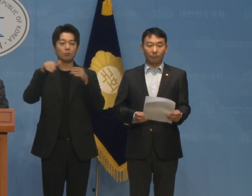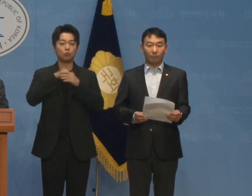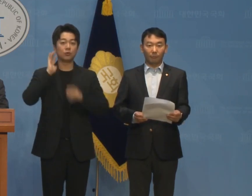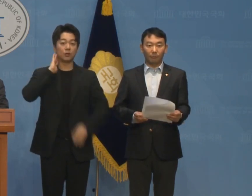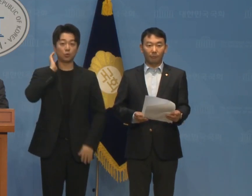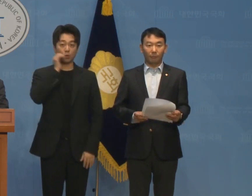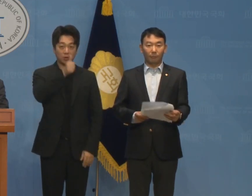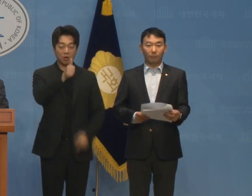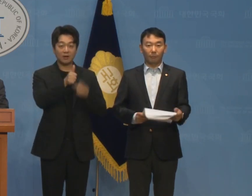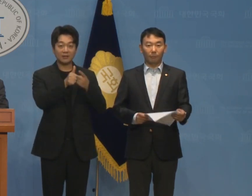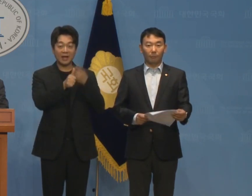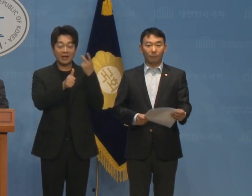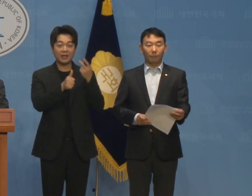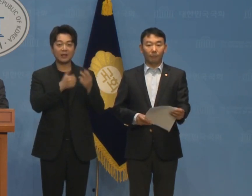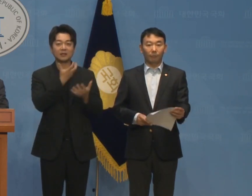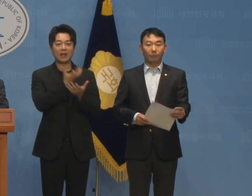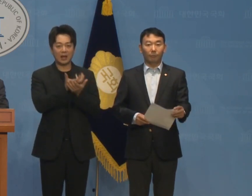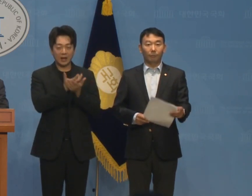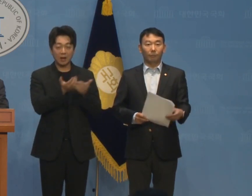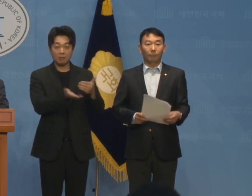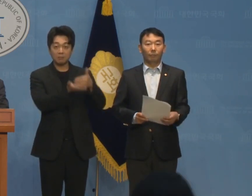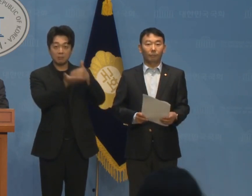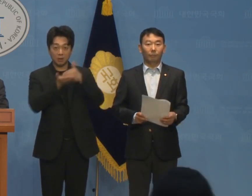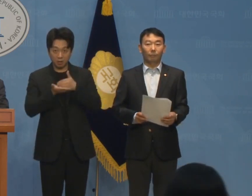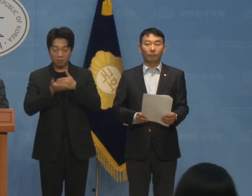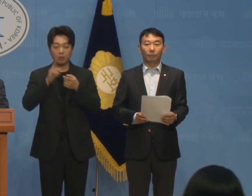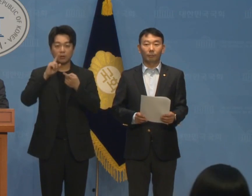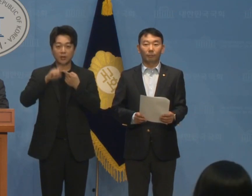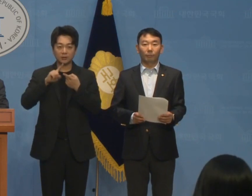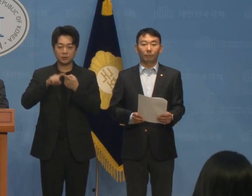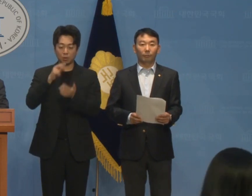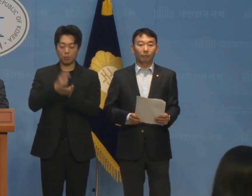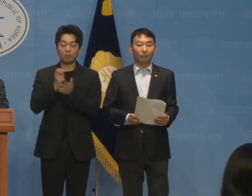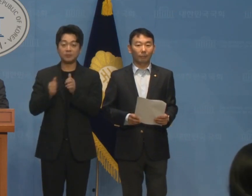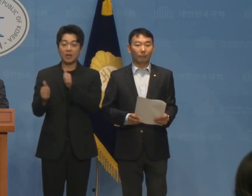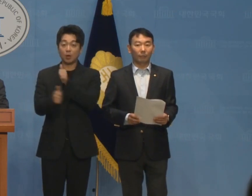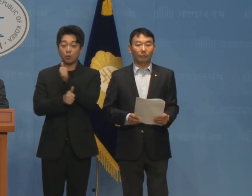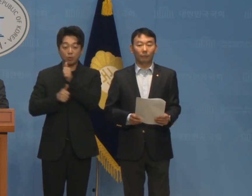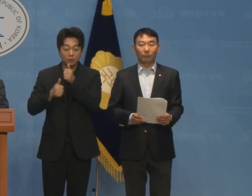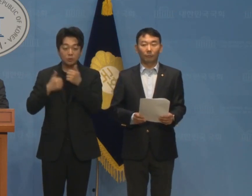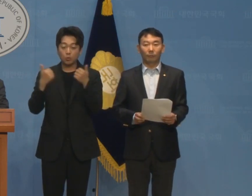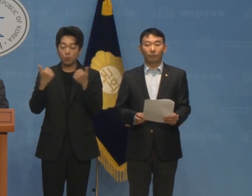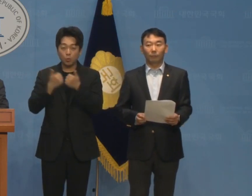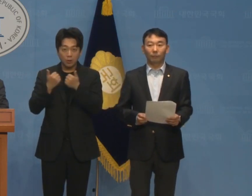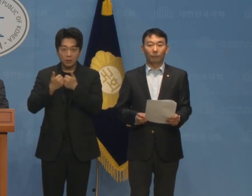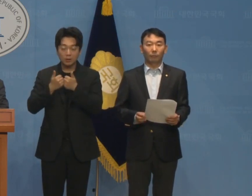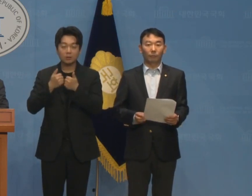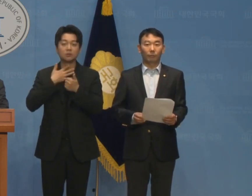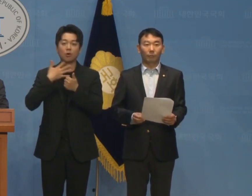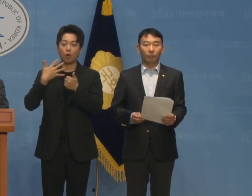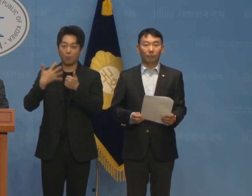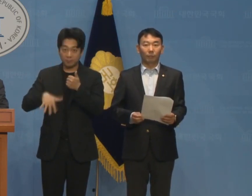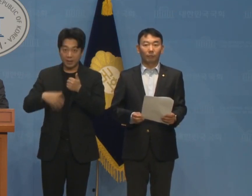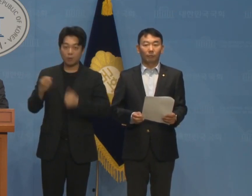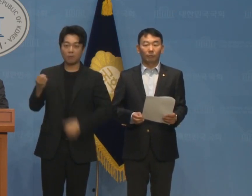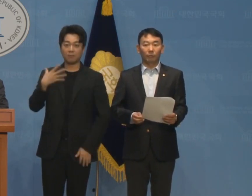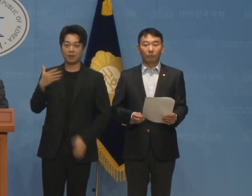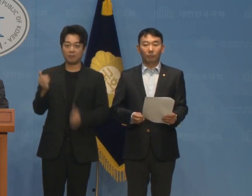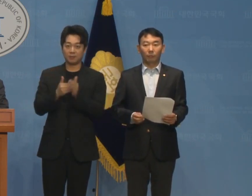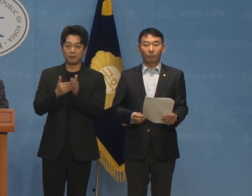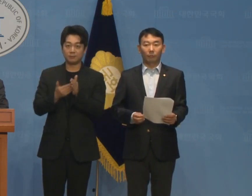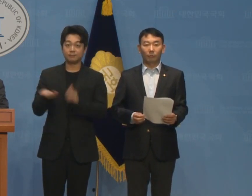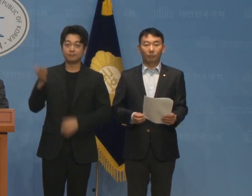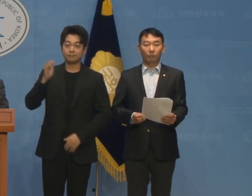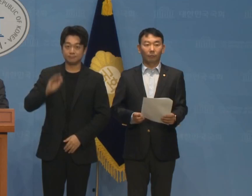대통령 탄핵 청원을 법사위가 심사하지 않고 폐기한 것을 문제 삼았습니다.